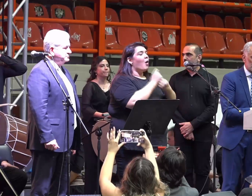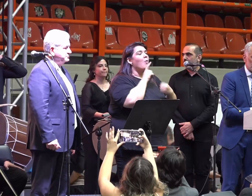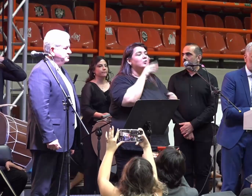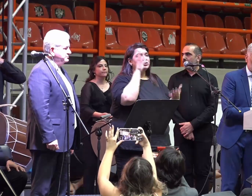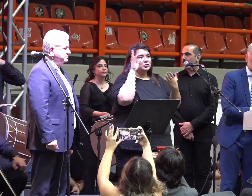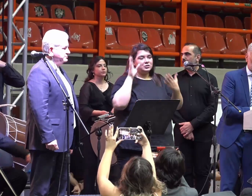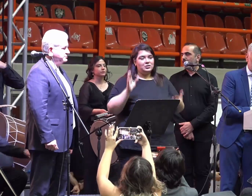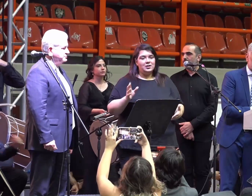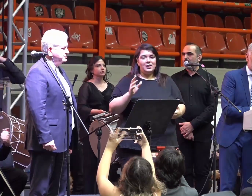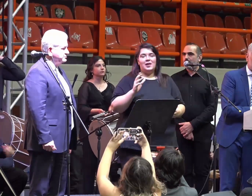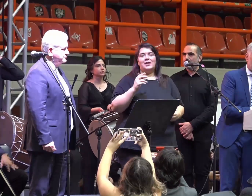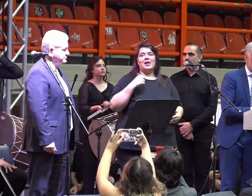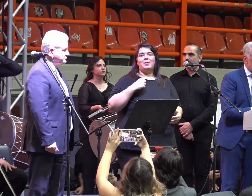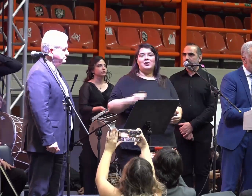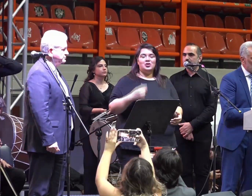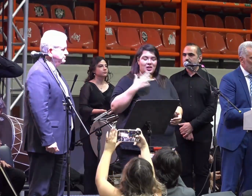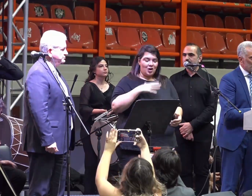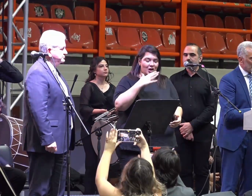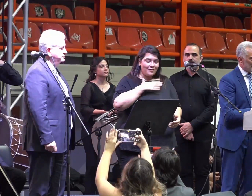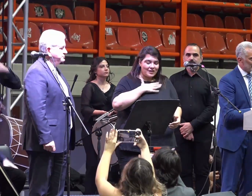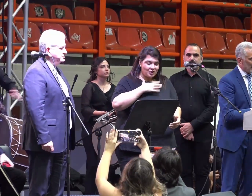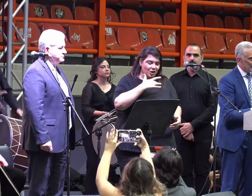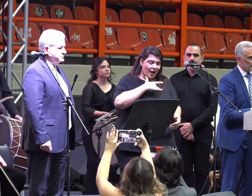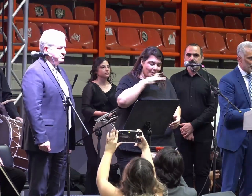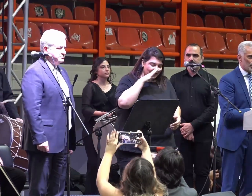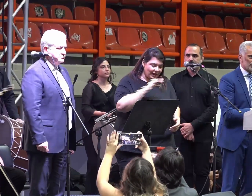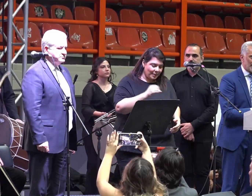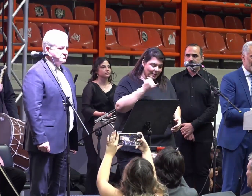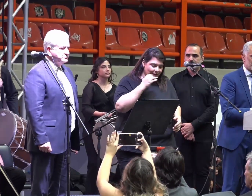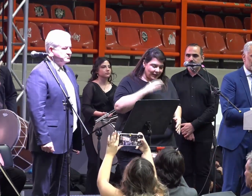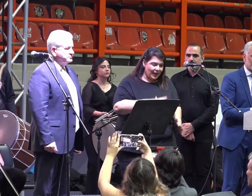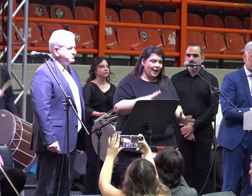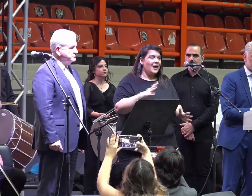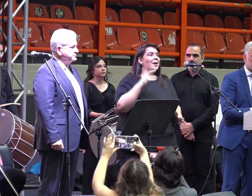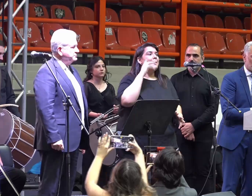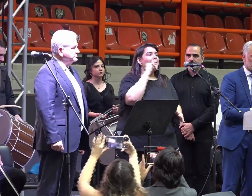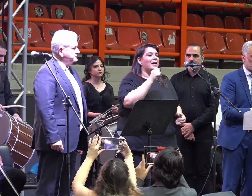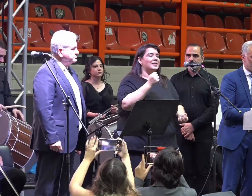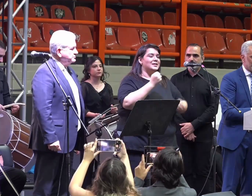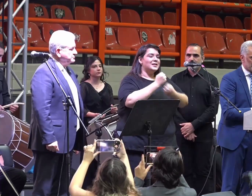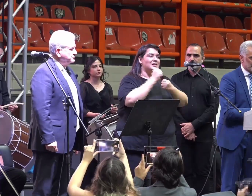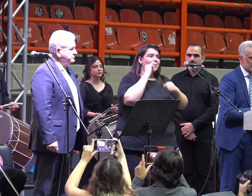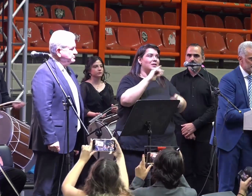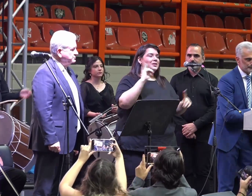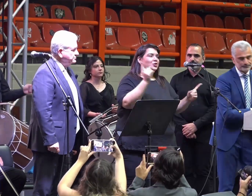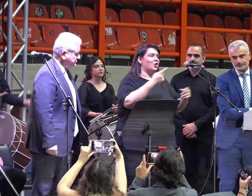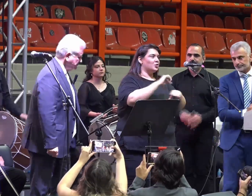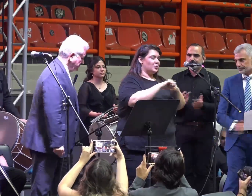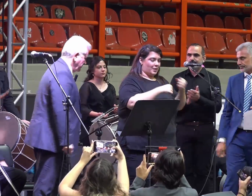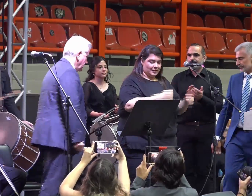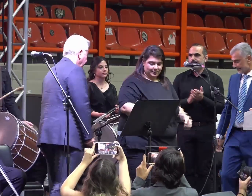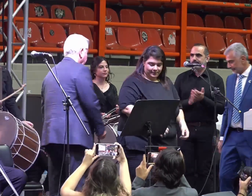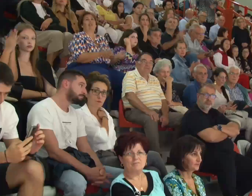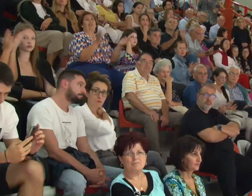Λαβριωτικής. Θέλω να τον ευχαριστήσω από την καρδιά μου πραγματικά που είναι κοντά μας και μας στηρίζει σε όλες τις προσπάθειές μας.